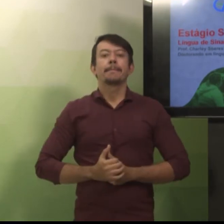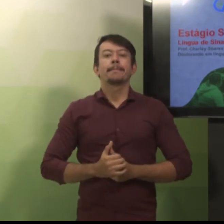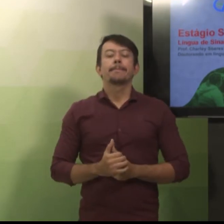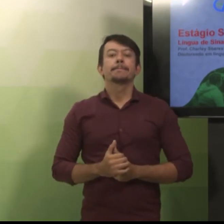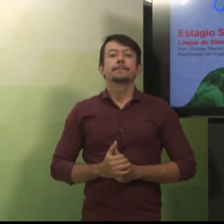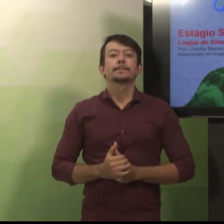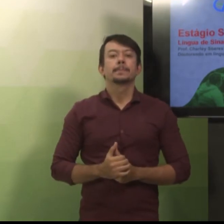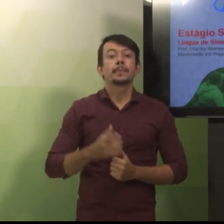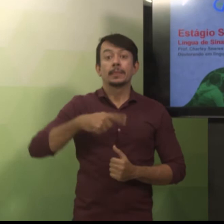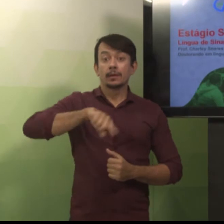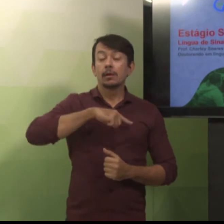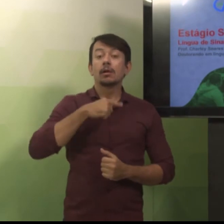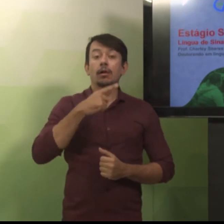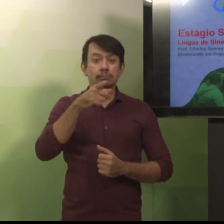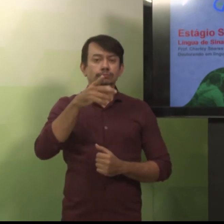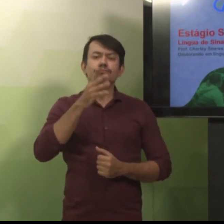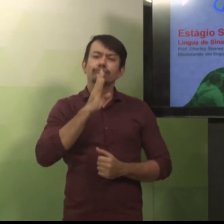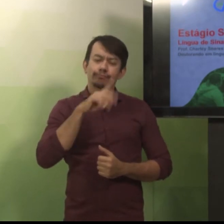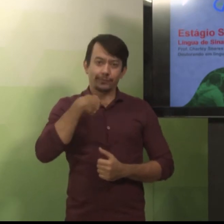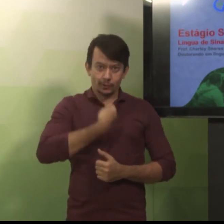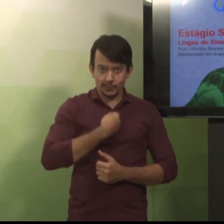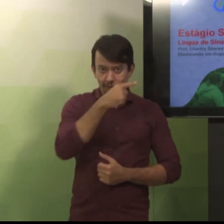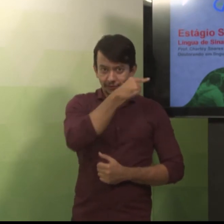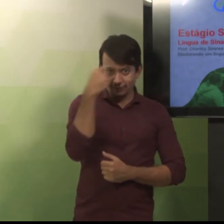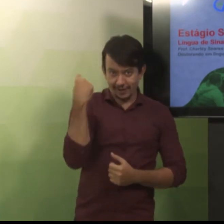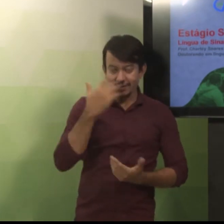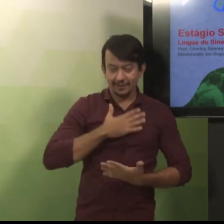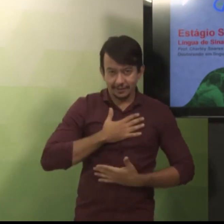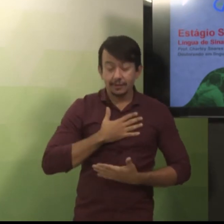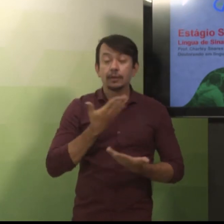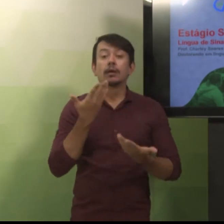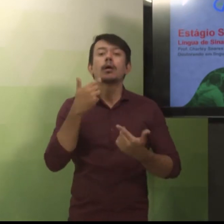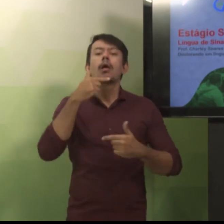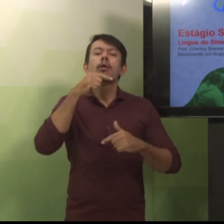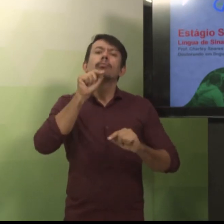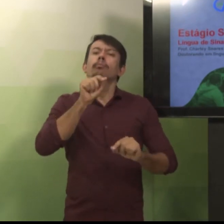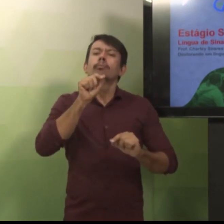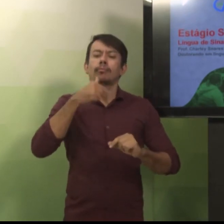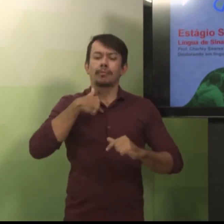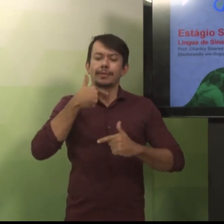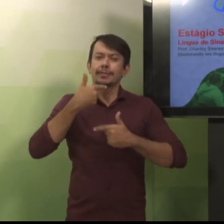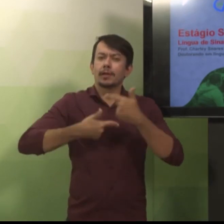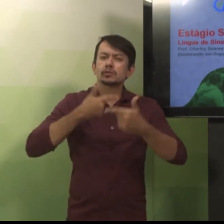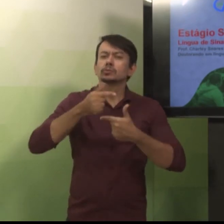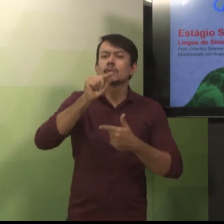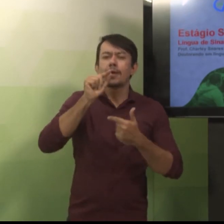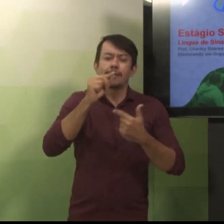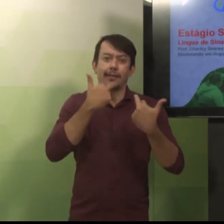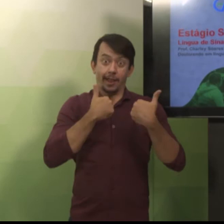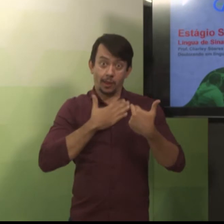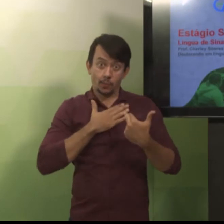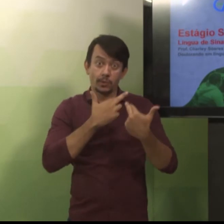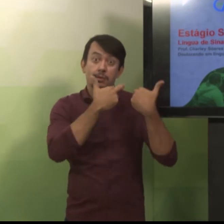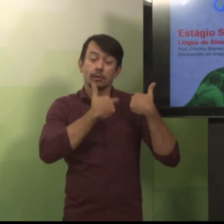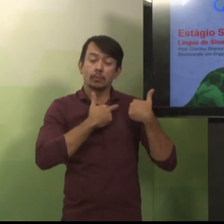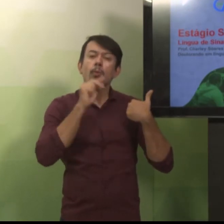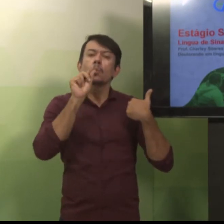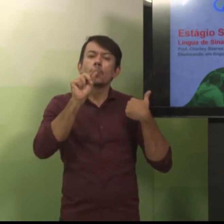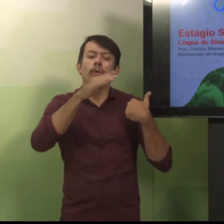do IFNMG, vocês já me conhecem, esse é o meu sinal, eu sou Charlie. Então vamos trabalhar